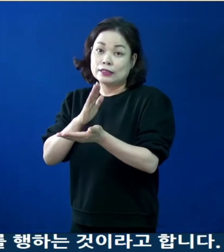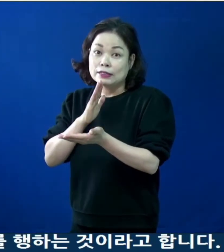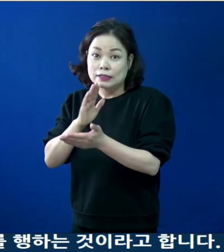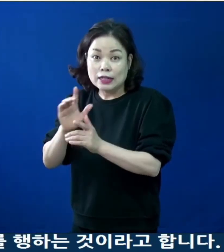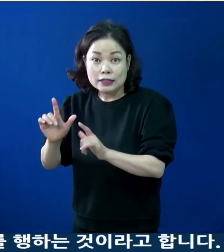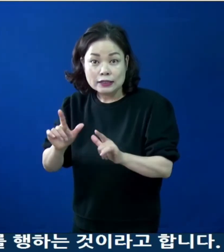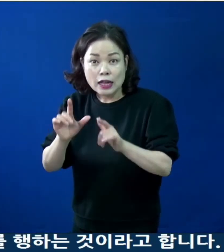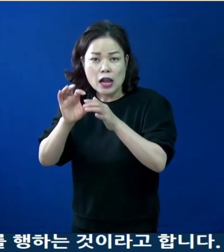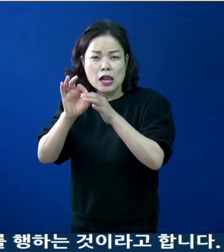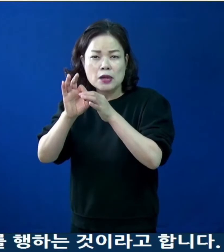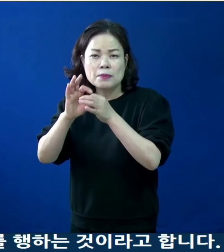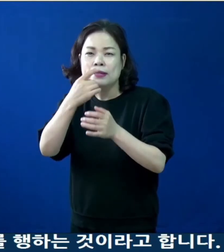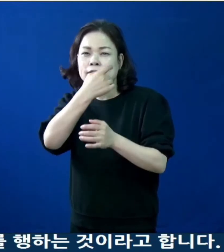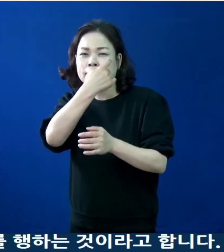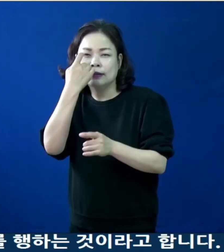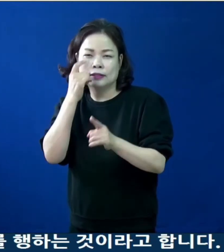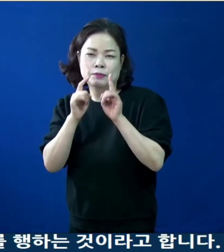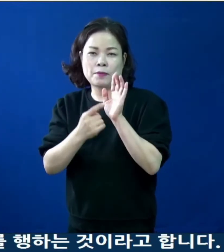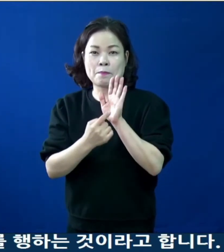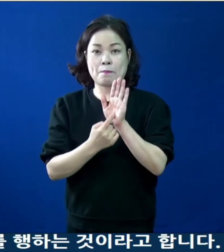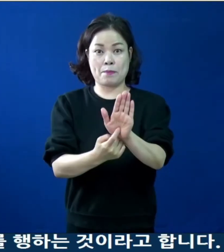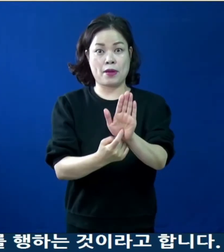삶을 통하여 증명하는 거예요.